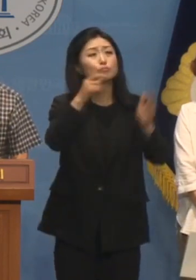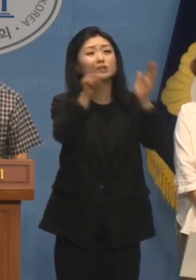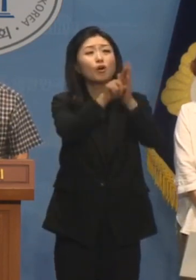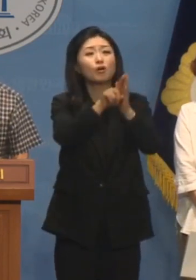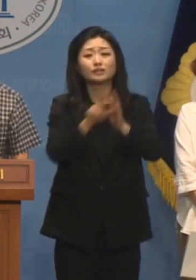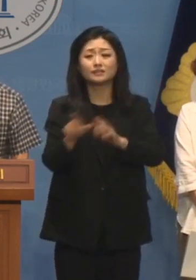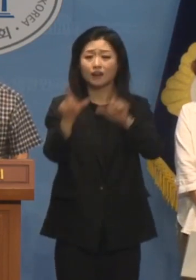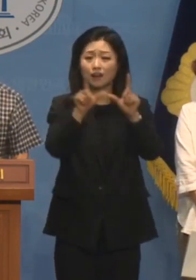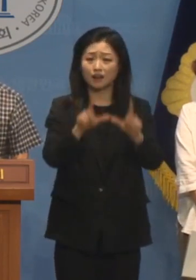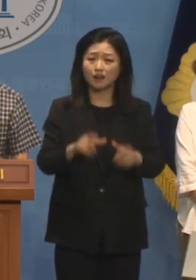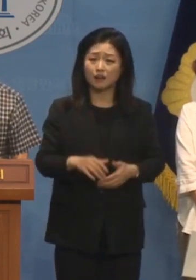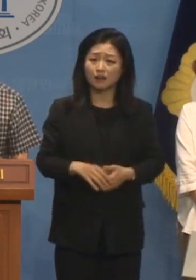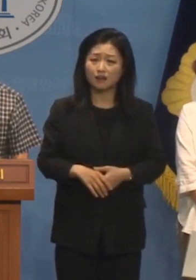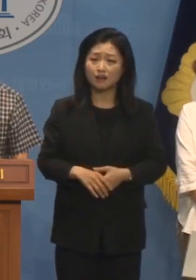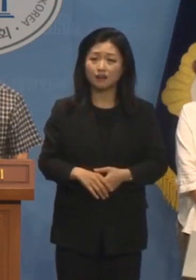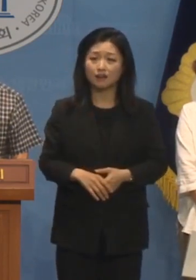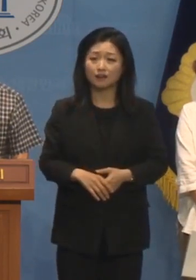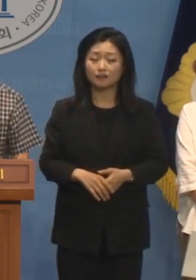살아가야 합니까?